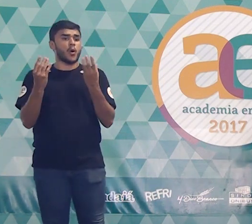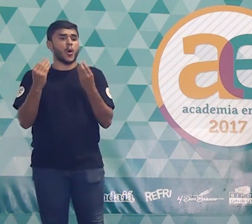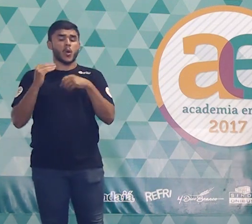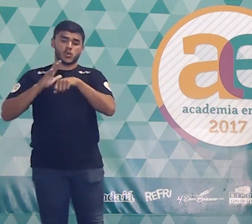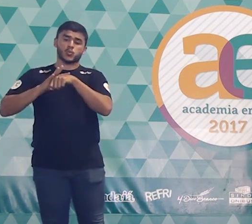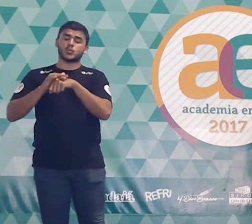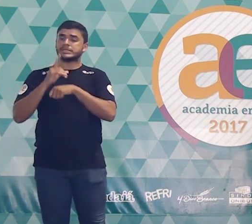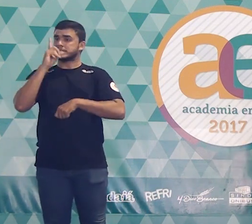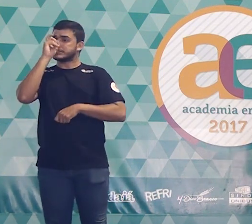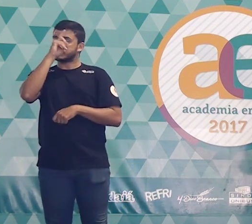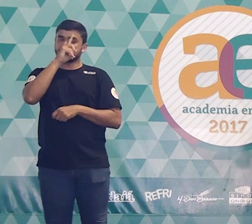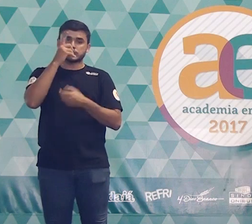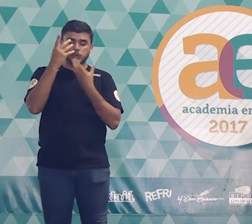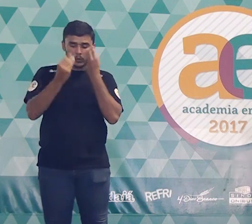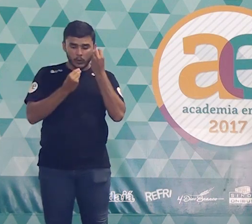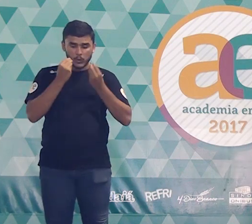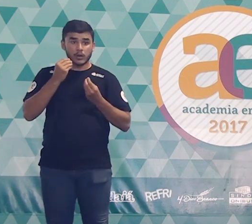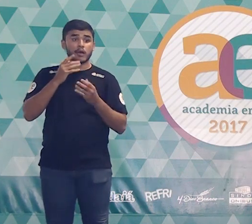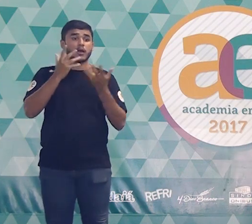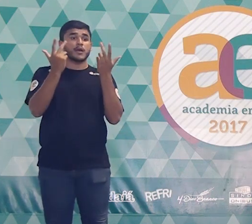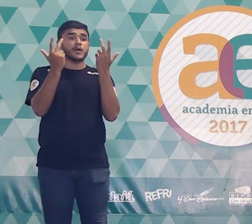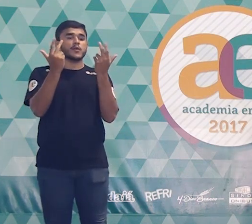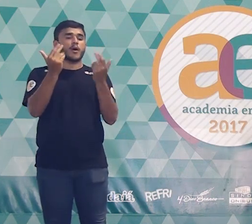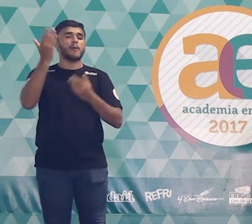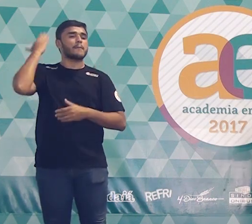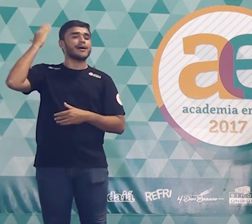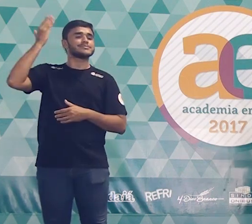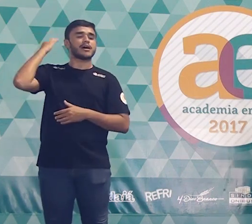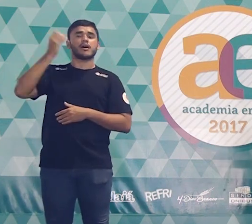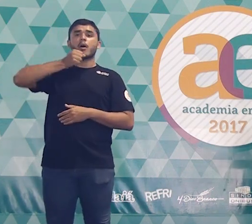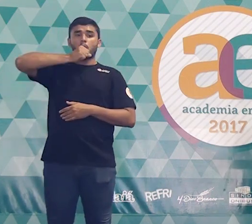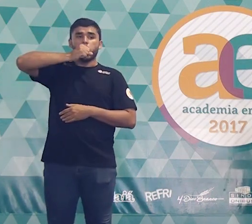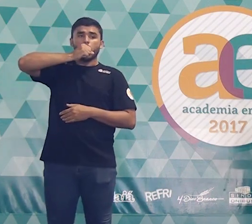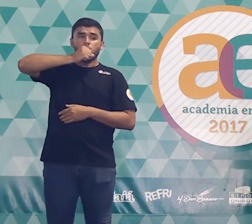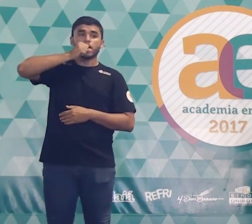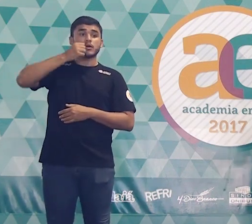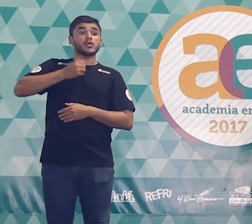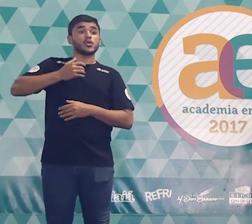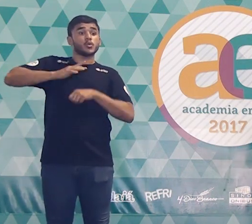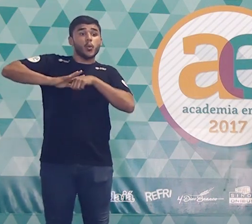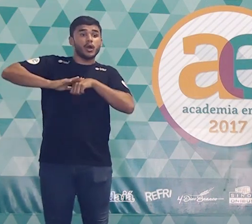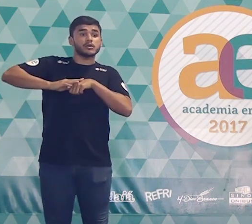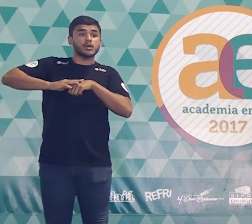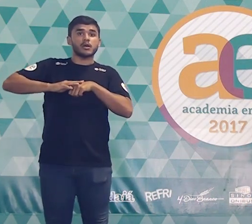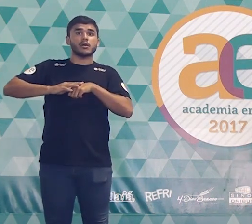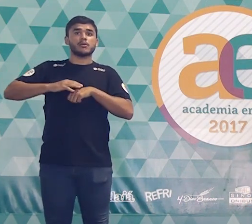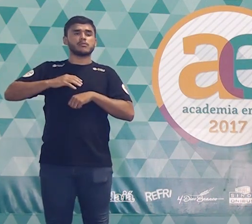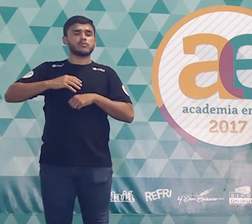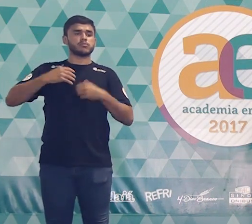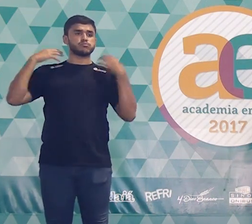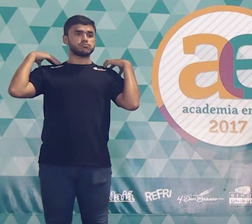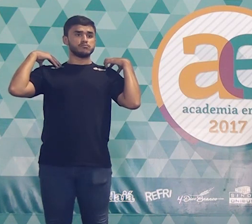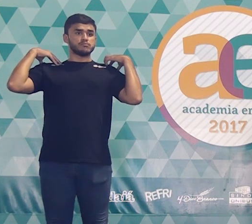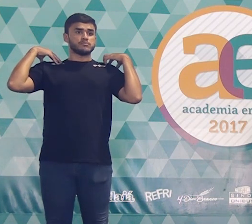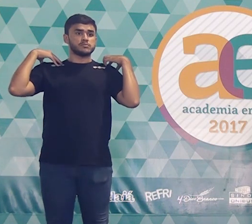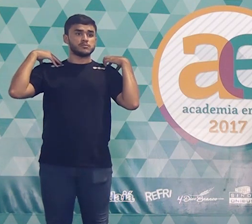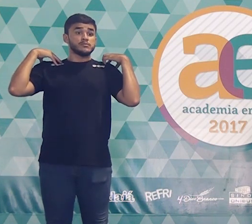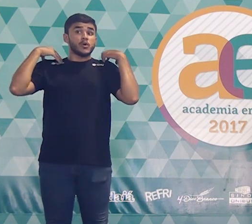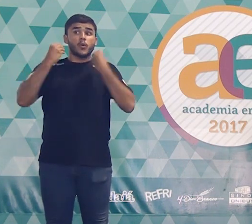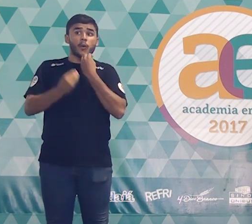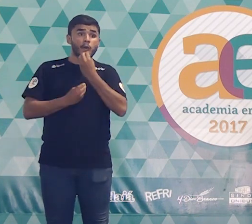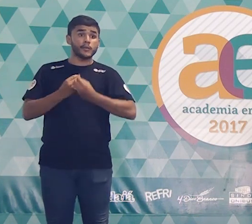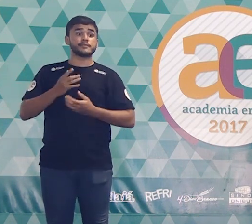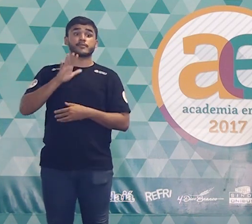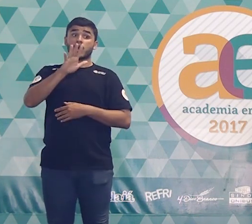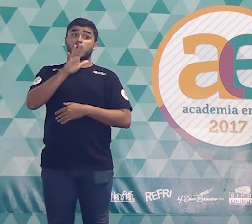muito complicada hoje em dia, como a tuberculose foi no século passado. Para você ter ideia, o câncer começa